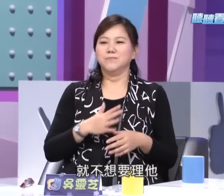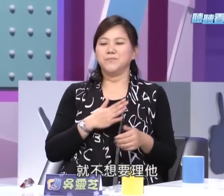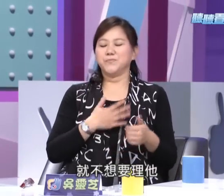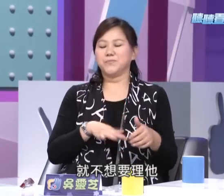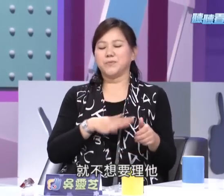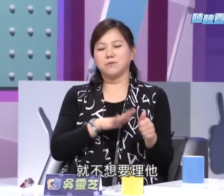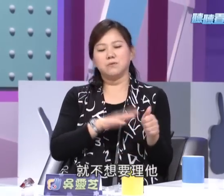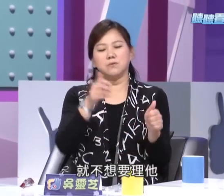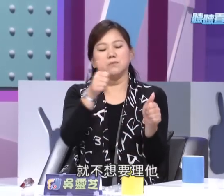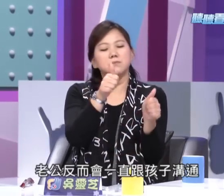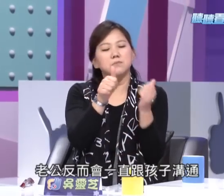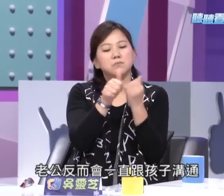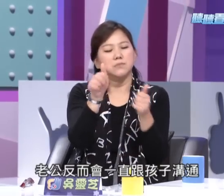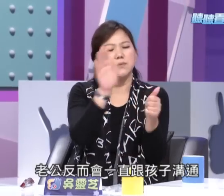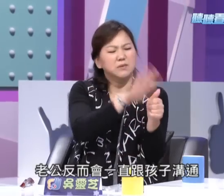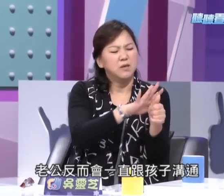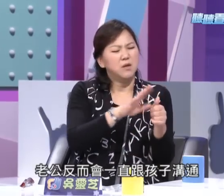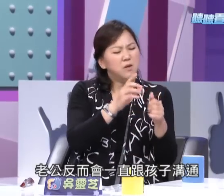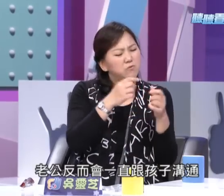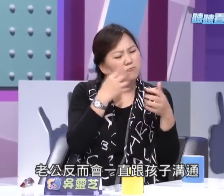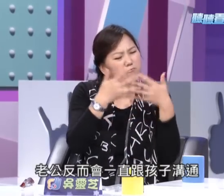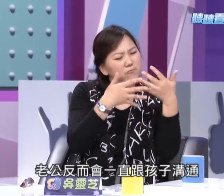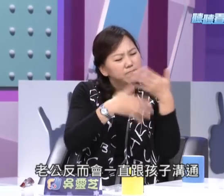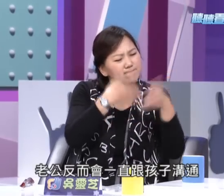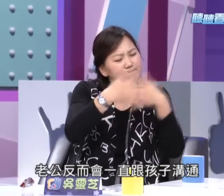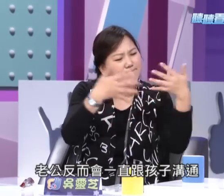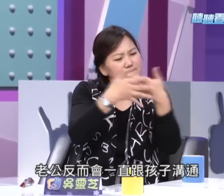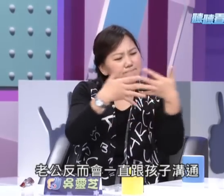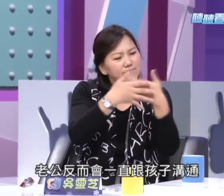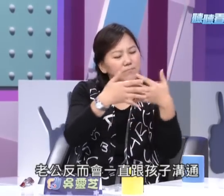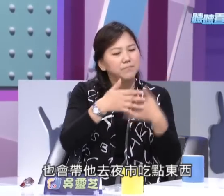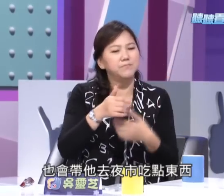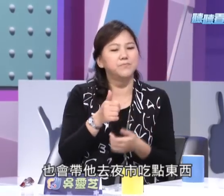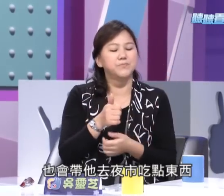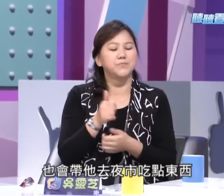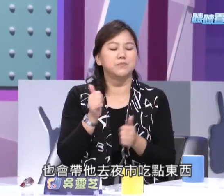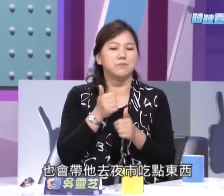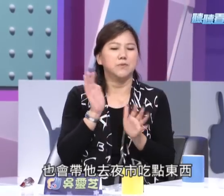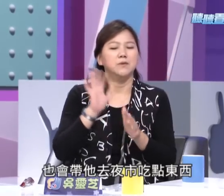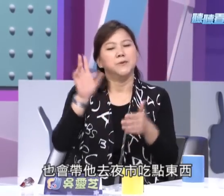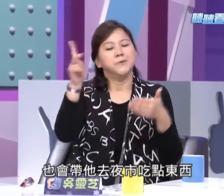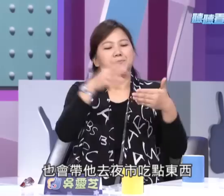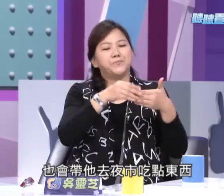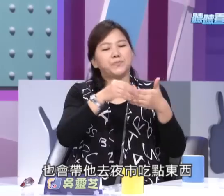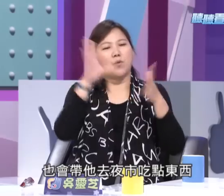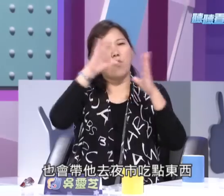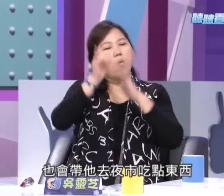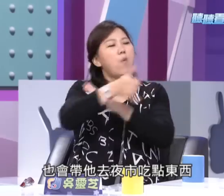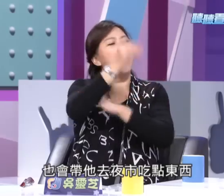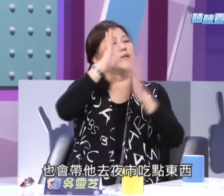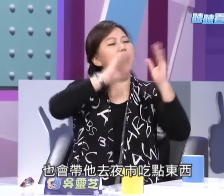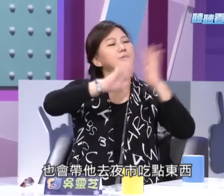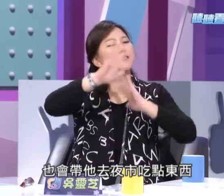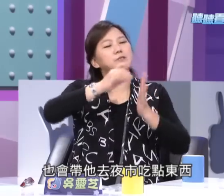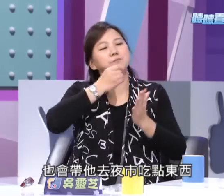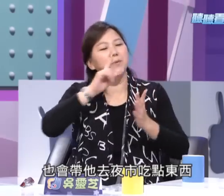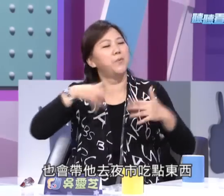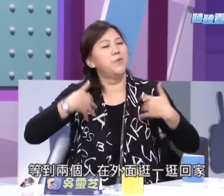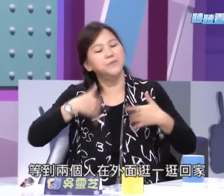他。老公呢反而会一直跟孩子沟通，也会带他去夜市吃点东西，等到